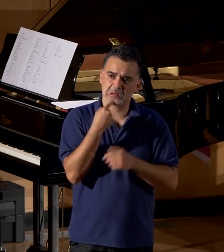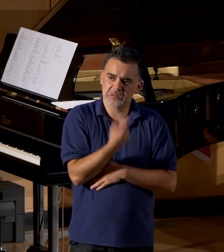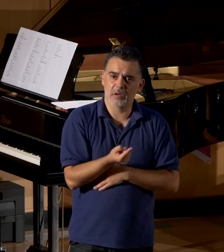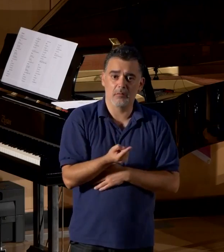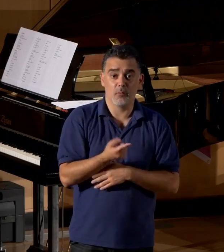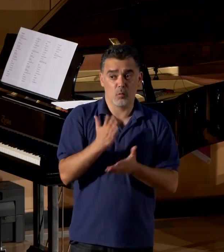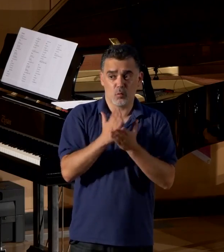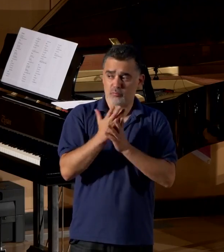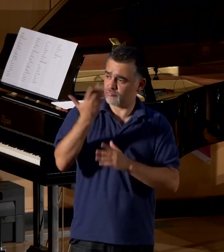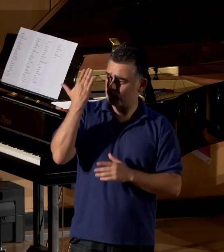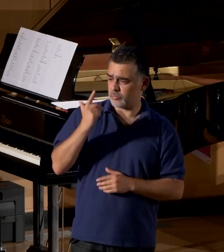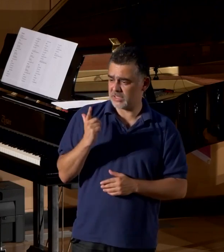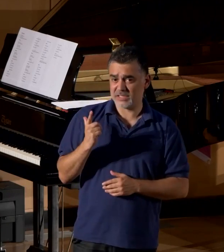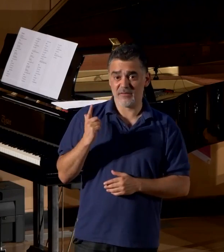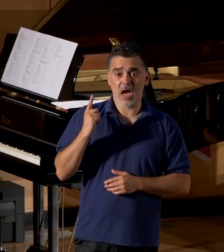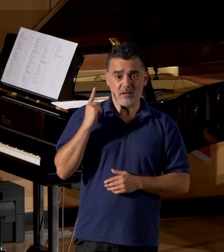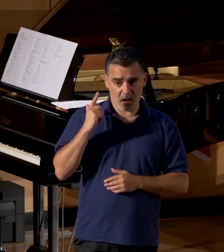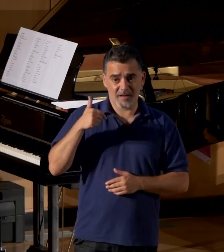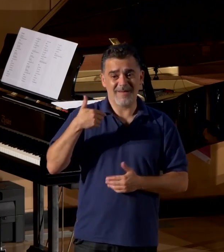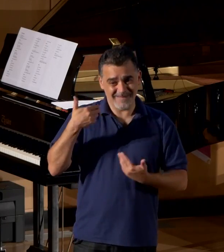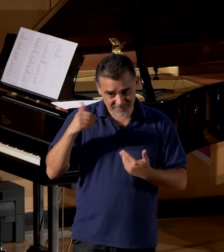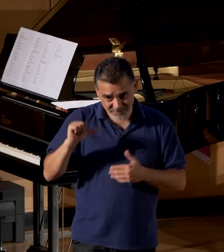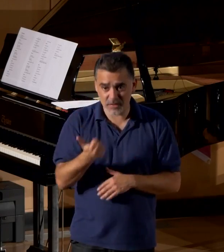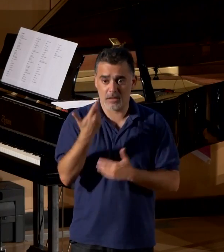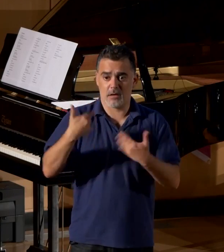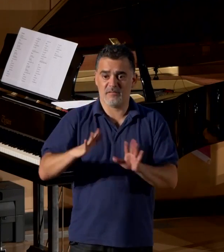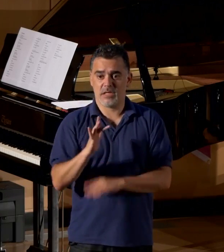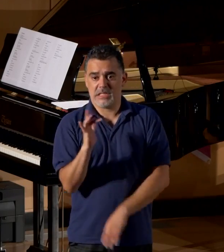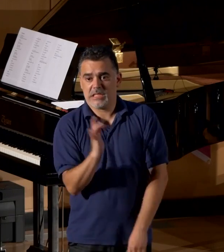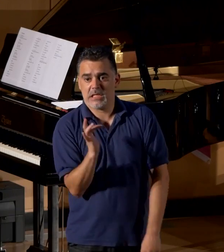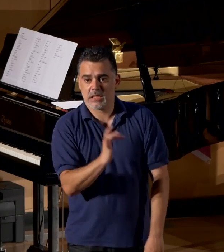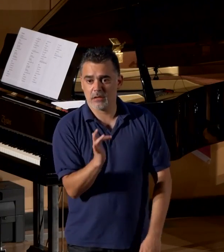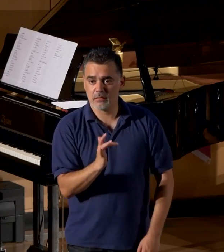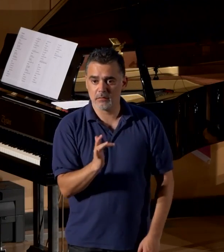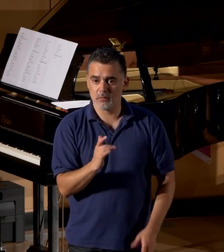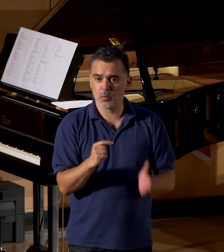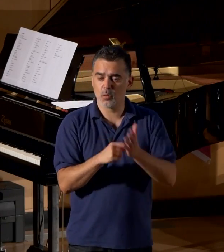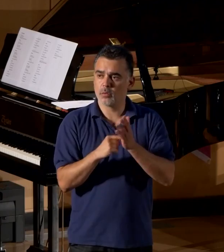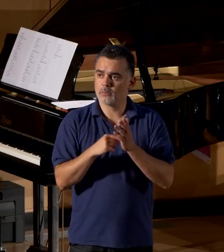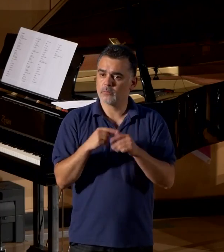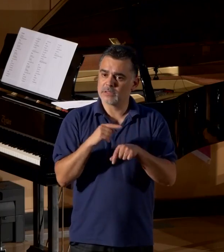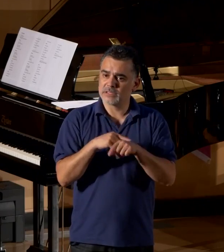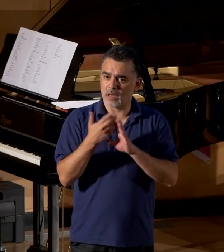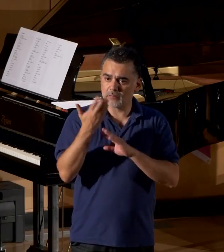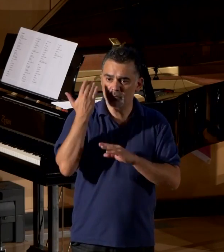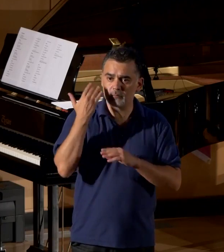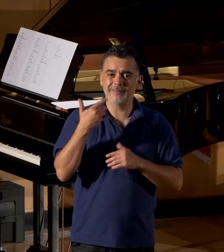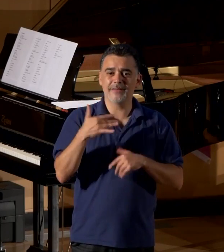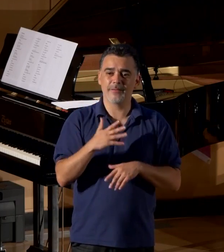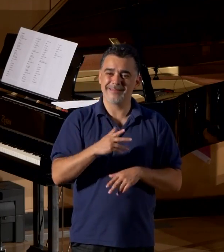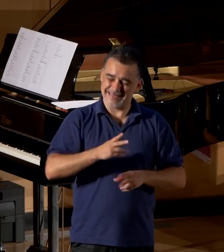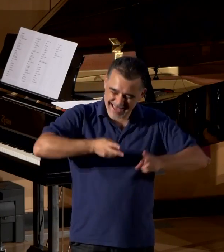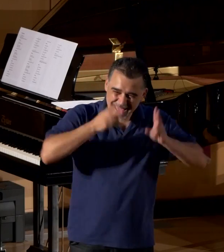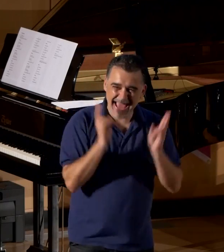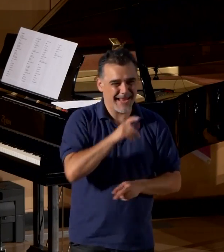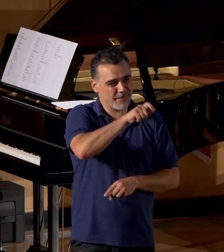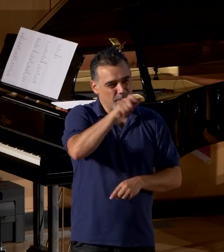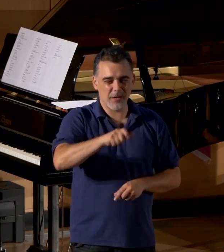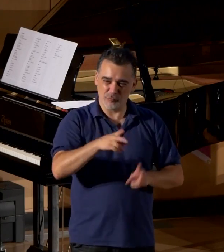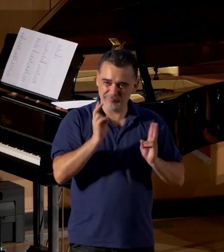durchaus in den letzten 2 Jahren wieder kritisiert, weil wir haben eine Zeit lang mit echten Menschen und Gesichtern